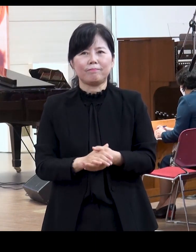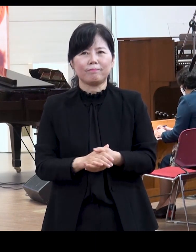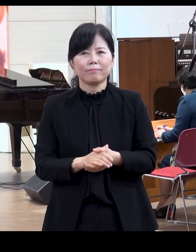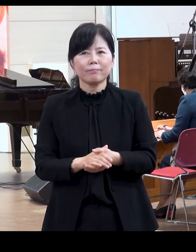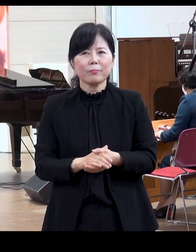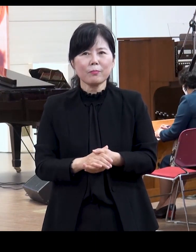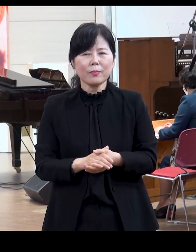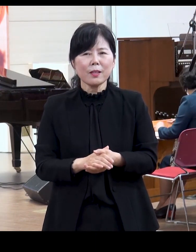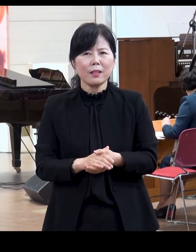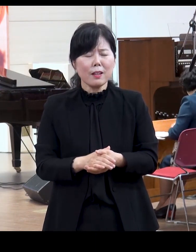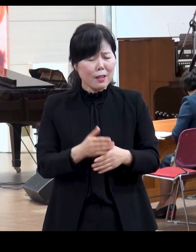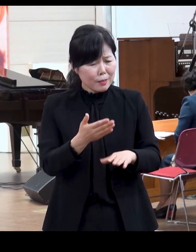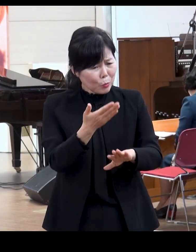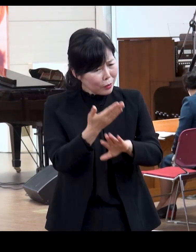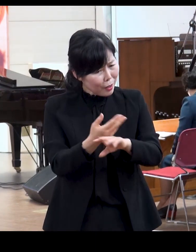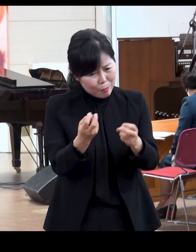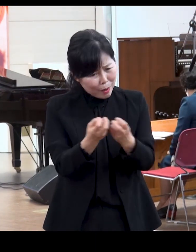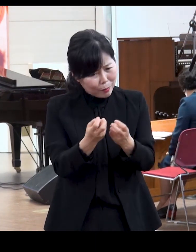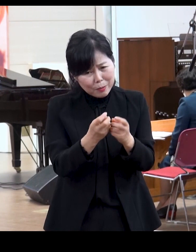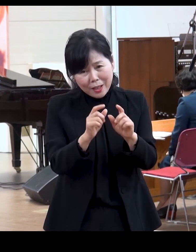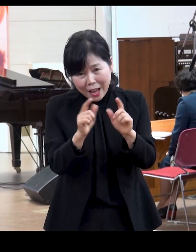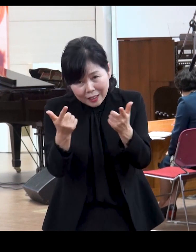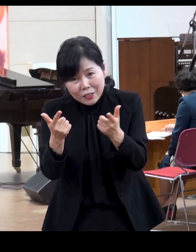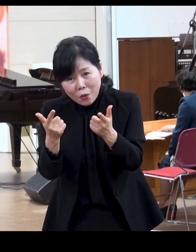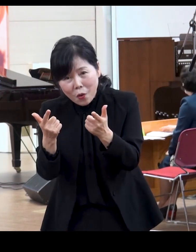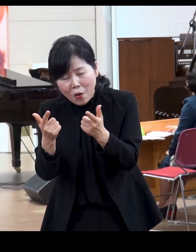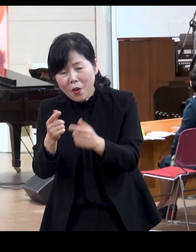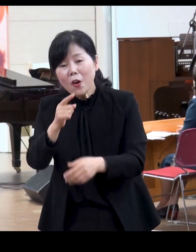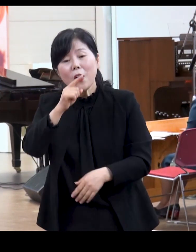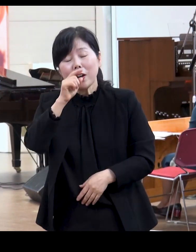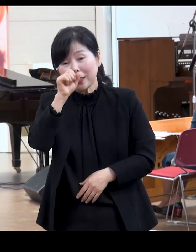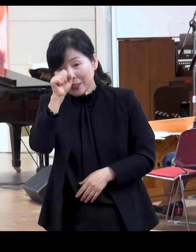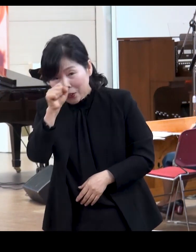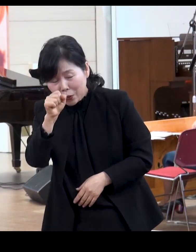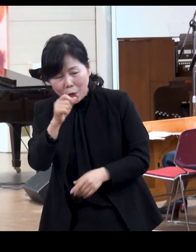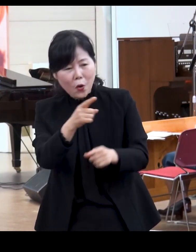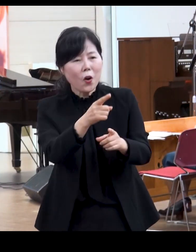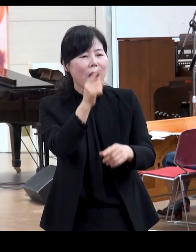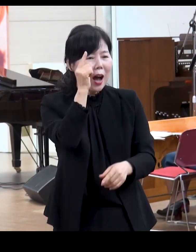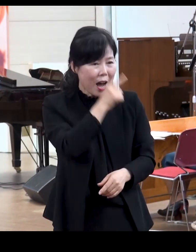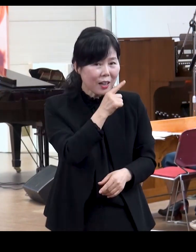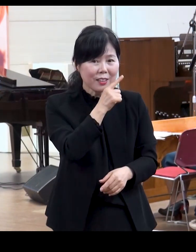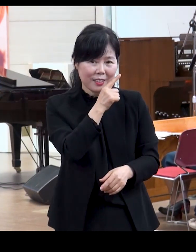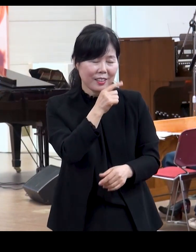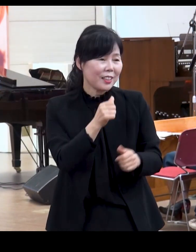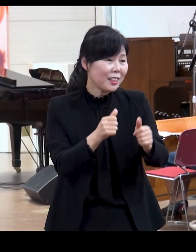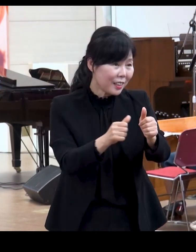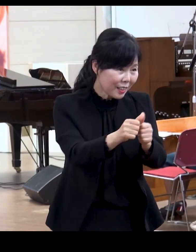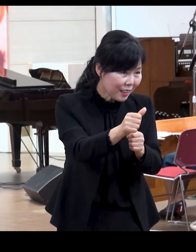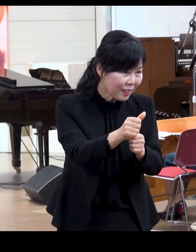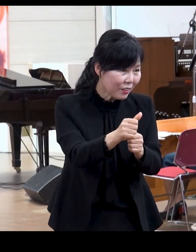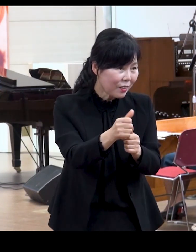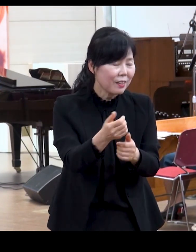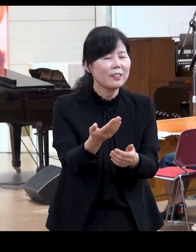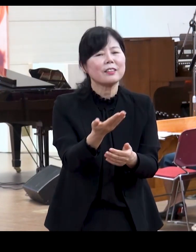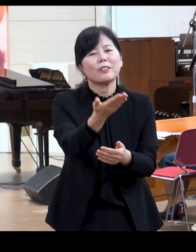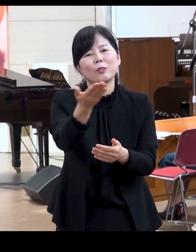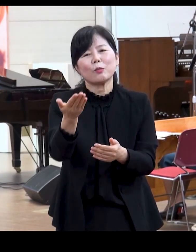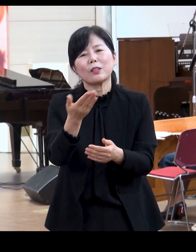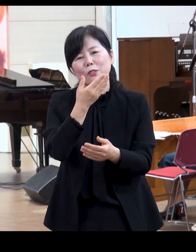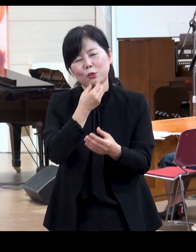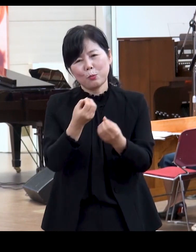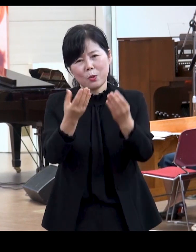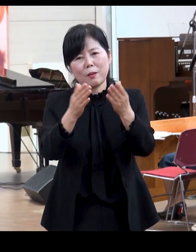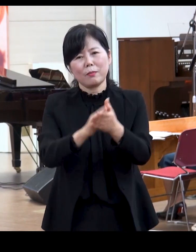여러분, 그러니까 다른 것이 아니라 선으로 악을 이기라, 바로 이 말씀, 이 신앙으로 사랑할 수 있기를 주님으로